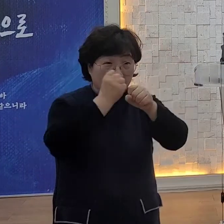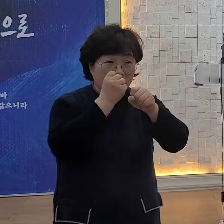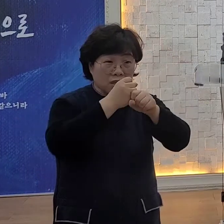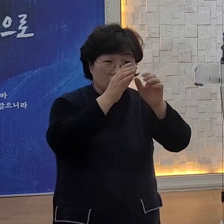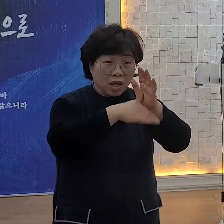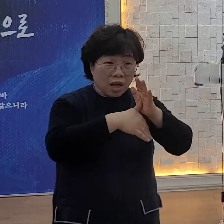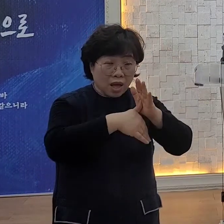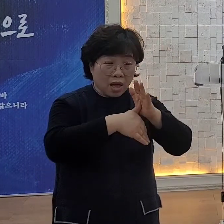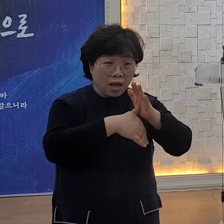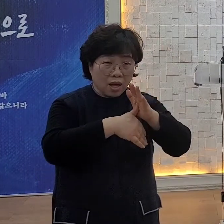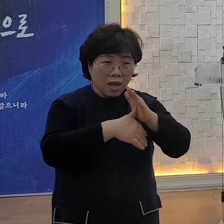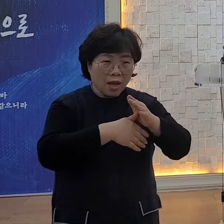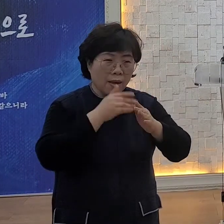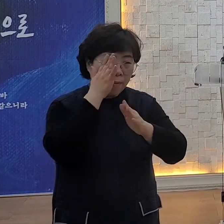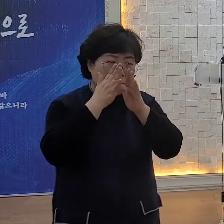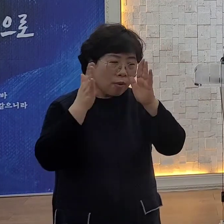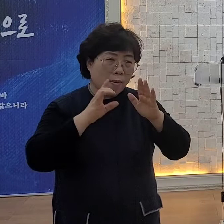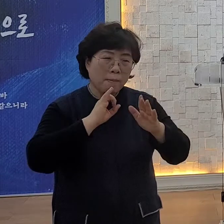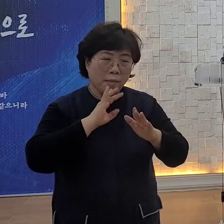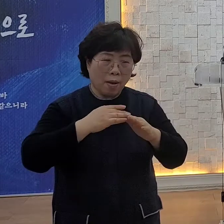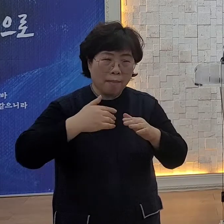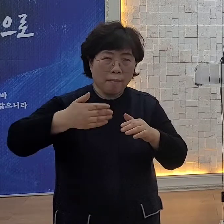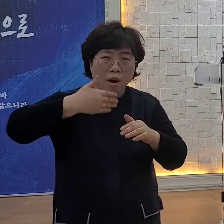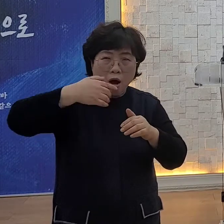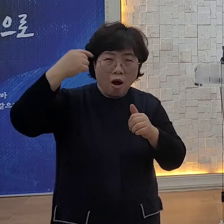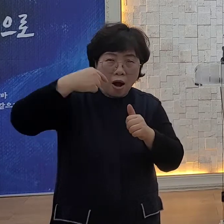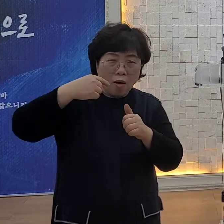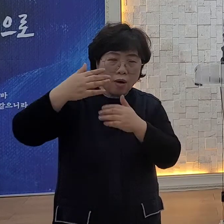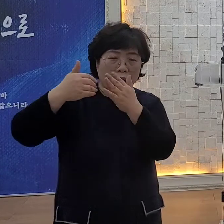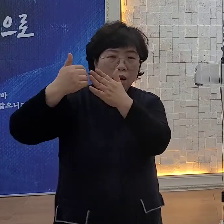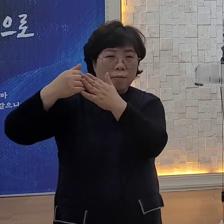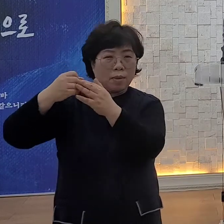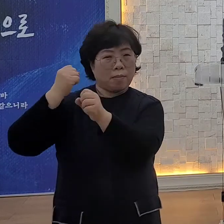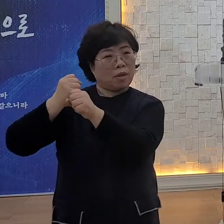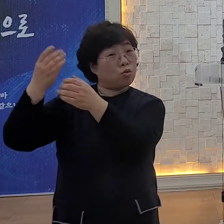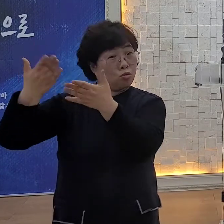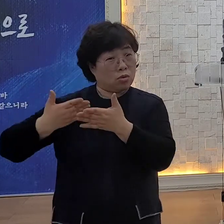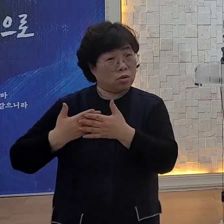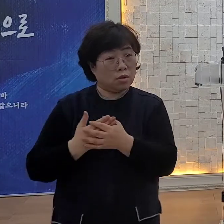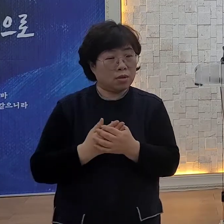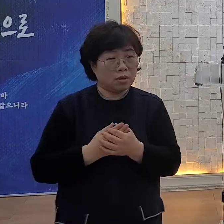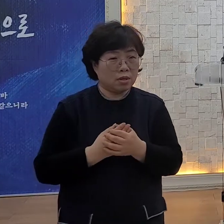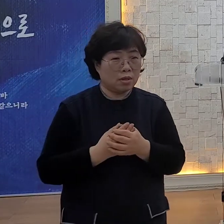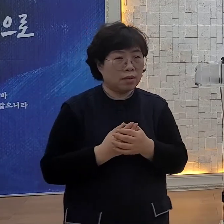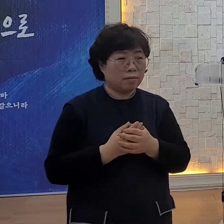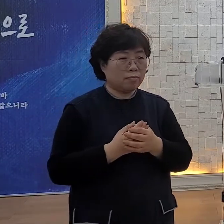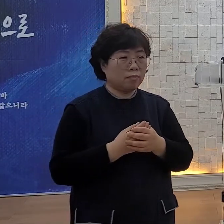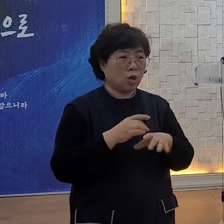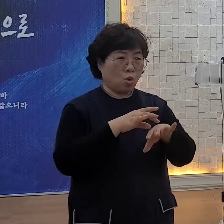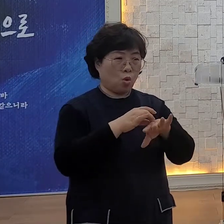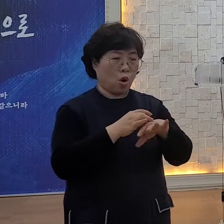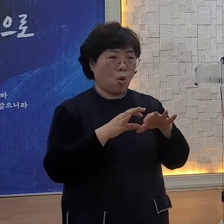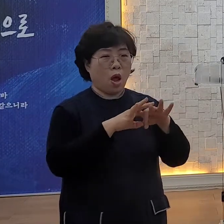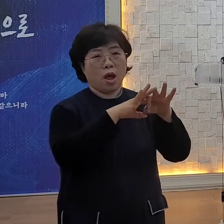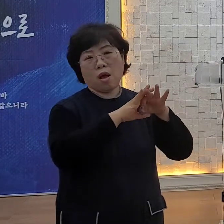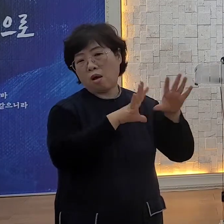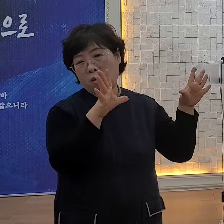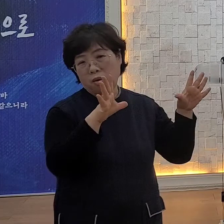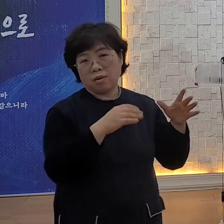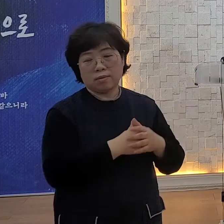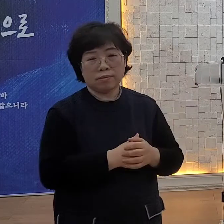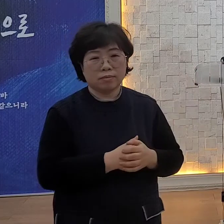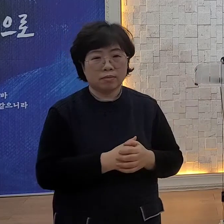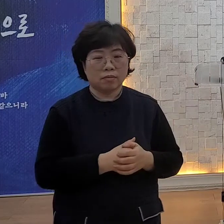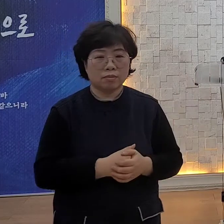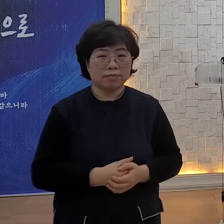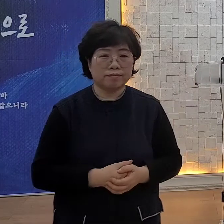지어지도록 만들어진 거예요. 그렇게 소는 고기하고 관심이 없고 풀만 뜯어먹는 존재. 이게 창조 질서예요. 거기에